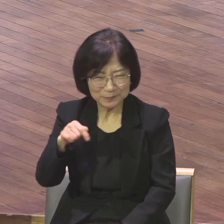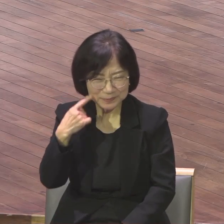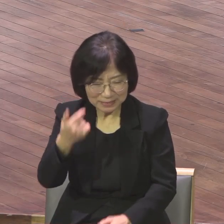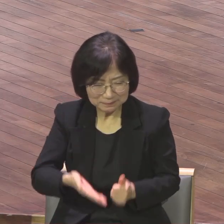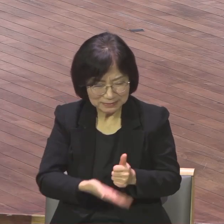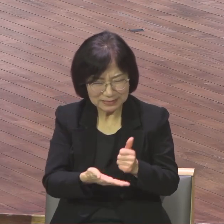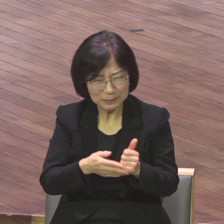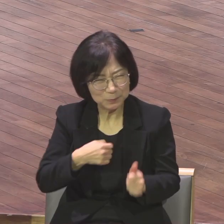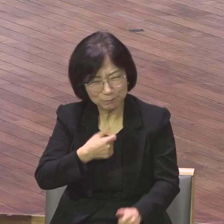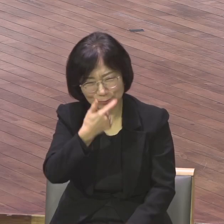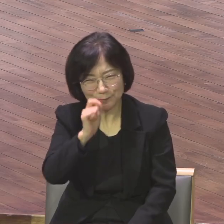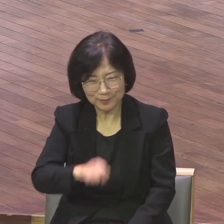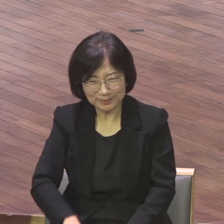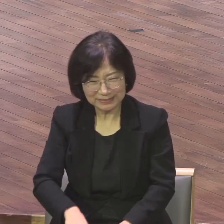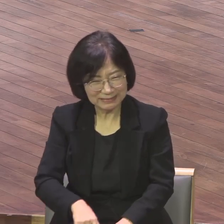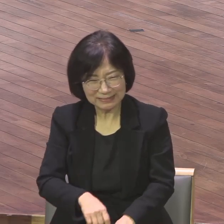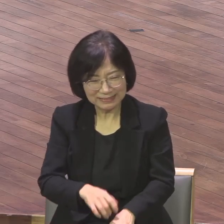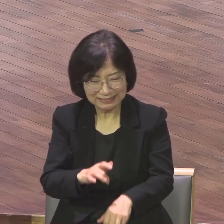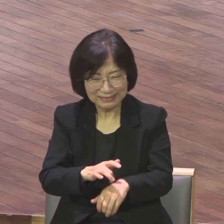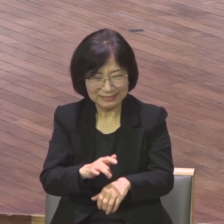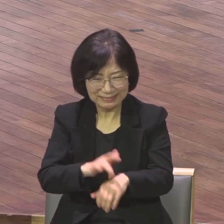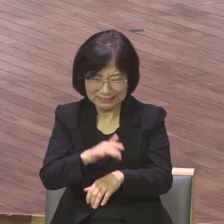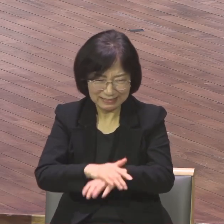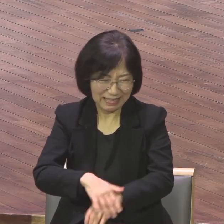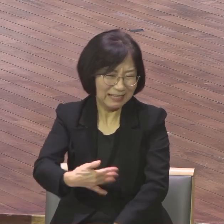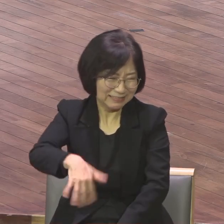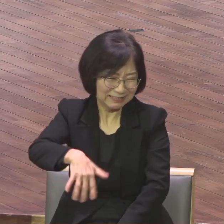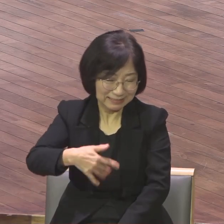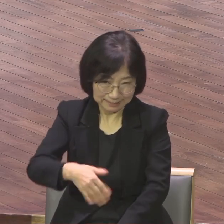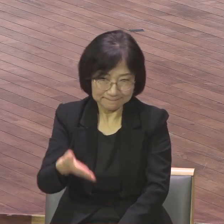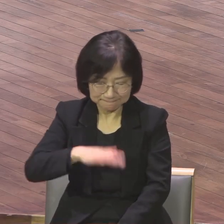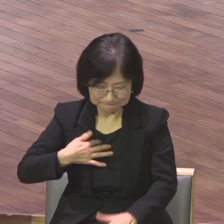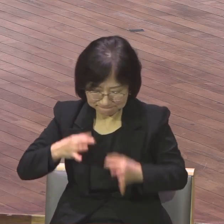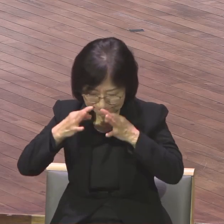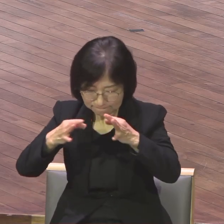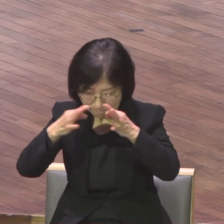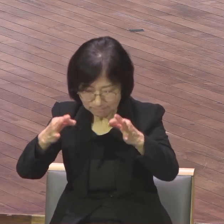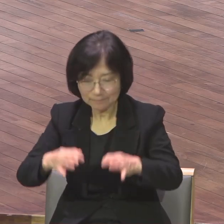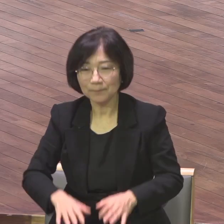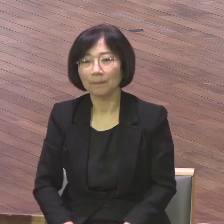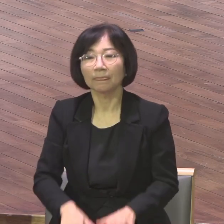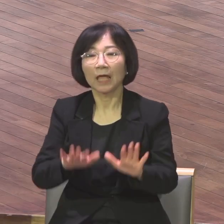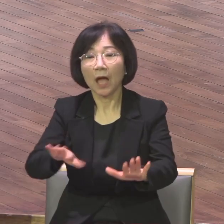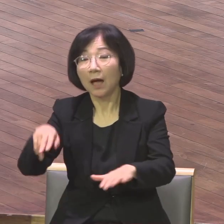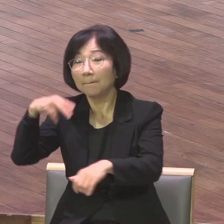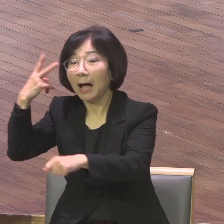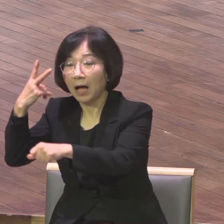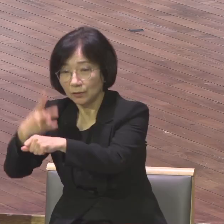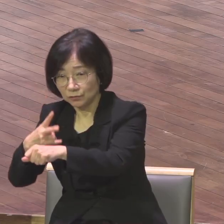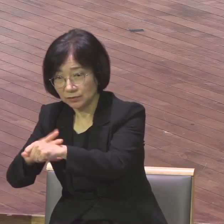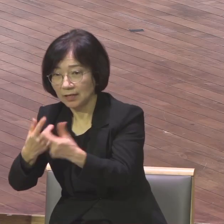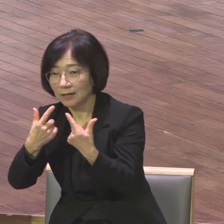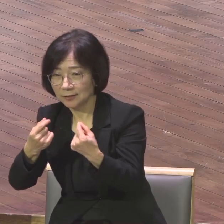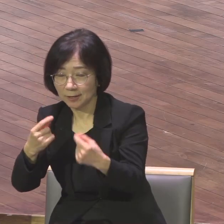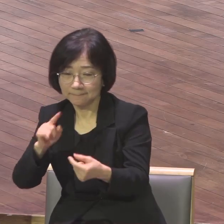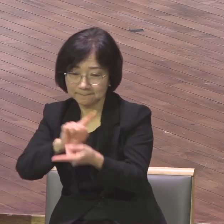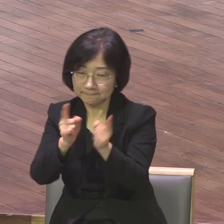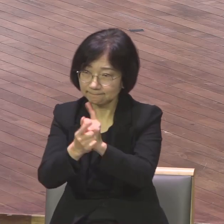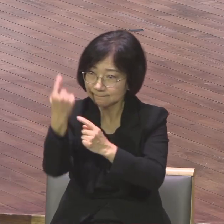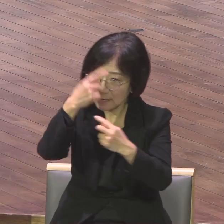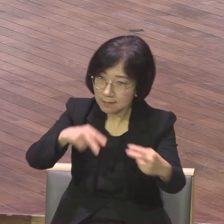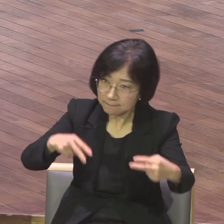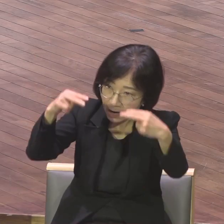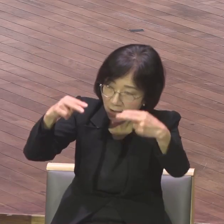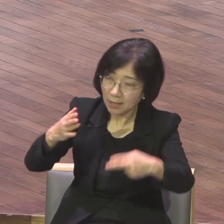사랑과 선행을 격려하고 오늘 말씀 통해 사도 바울이 본을 보여준 것처럼 우리 서로를 바라볼 때 영적 부모의식